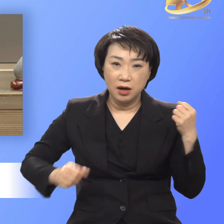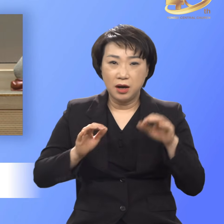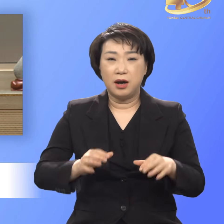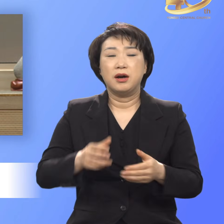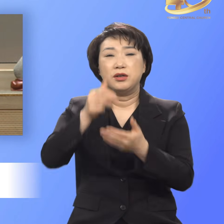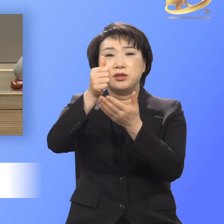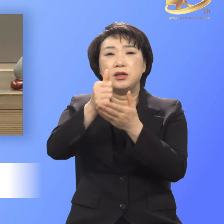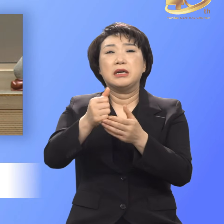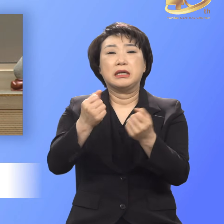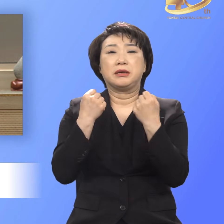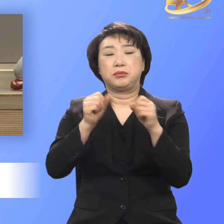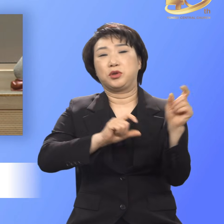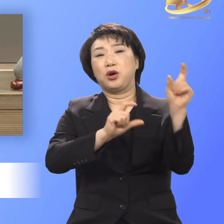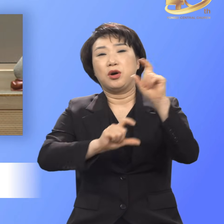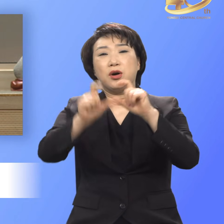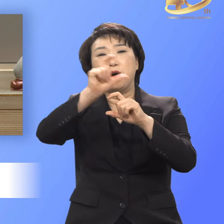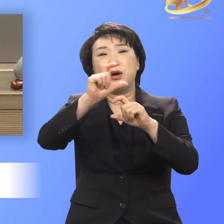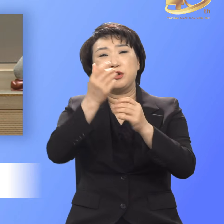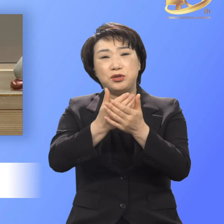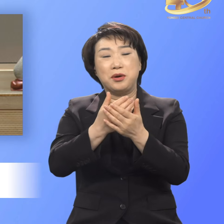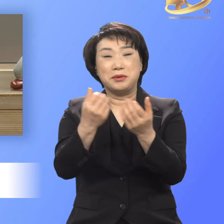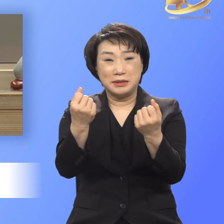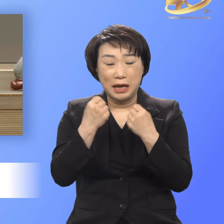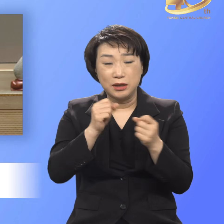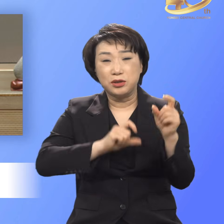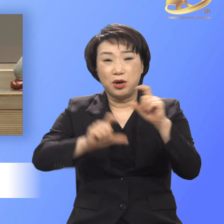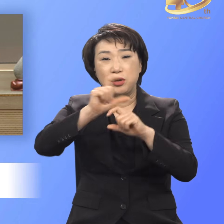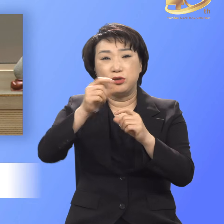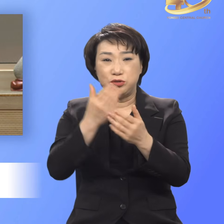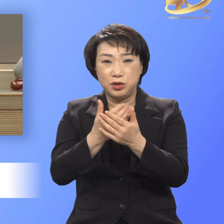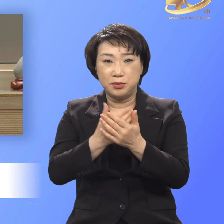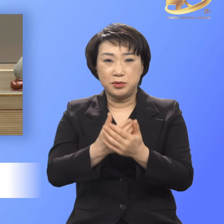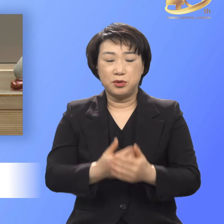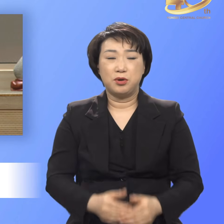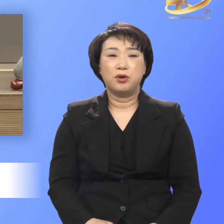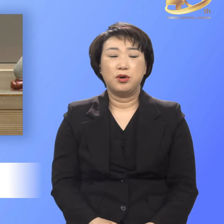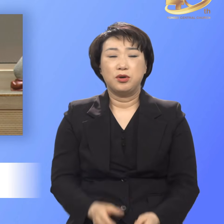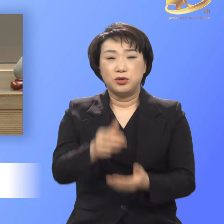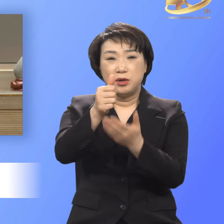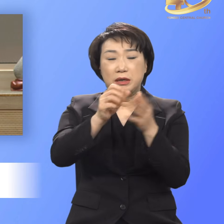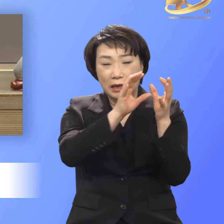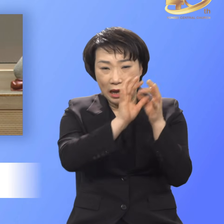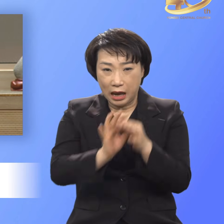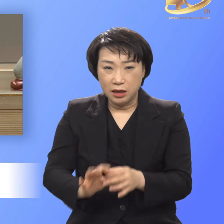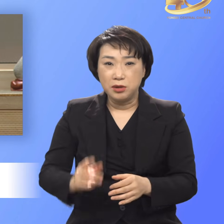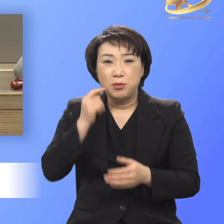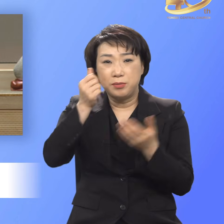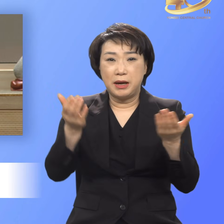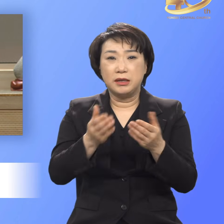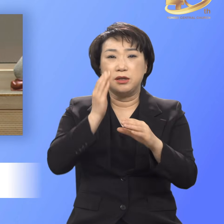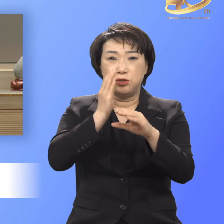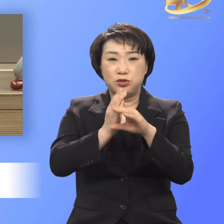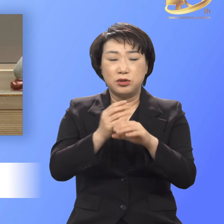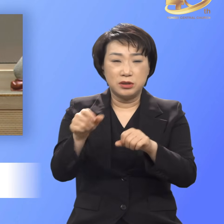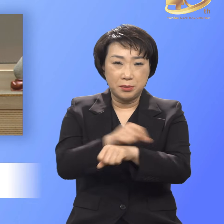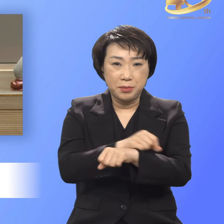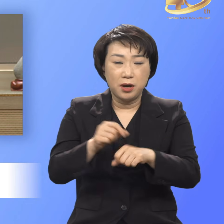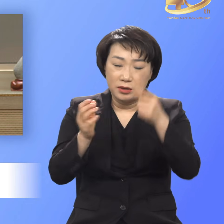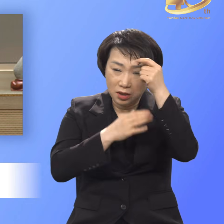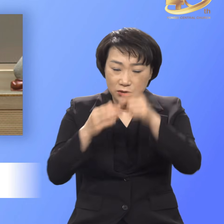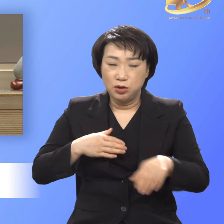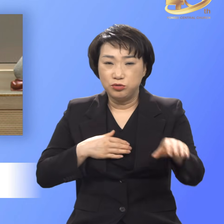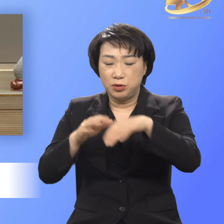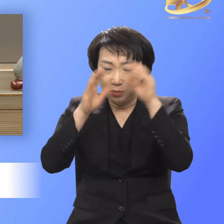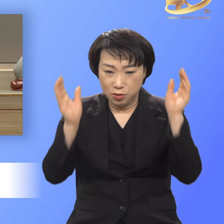우리 주님 기력을 더하여 주시고 체력을 더하여 주시옵시고, 우리 주님 계속되어지는 목회 사역 가운데 특별히 우리